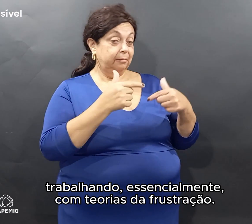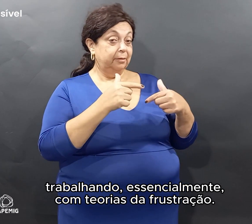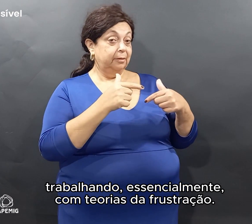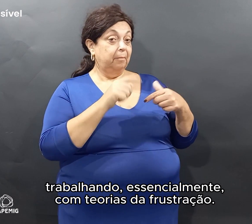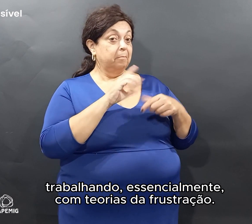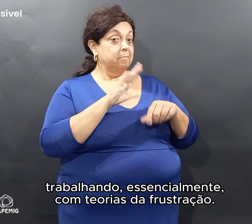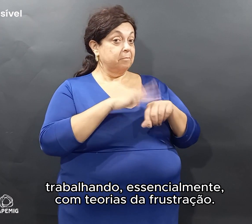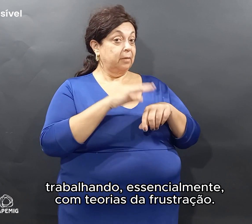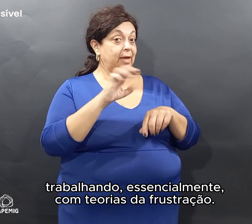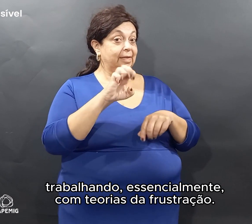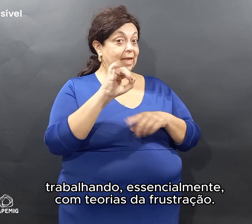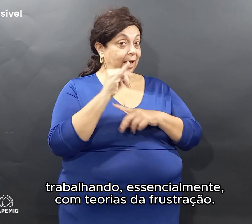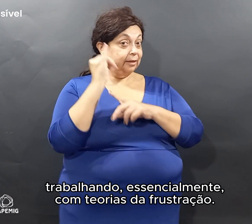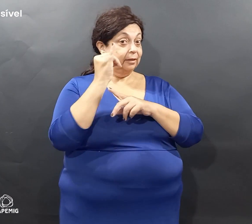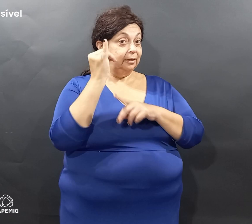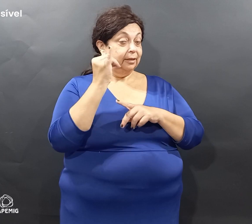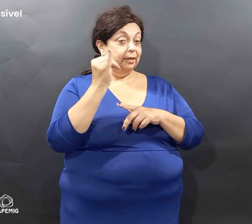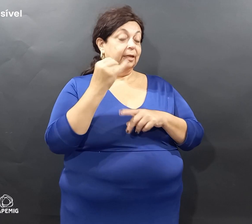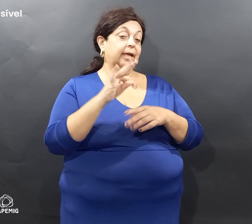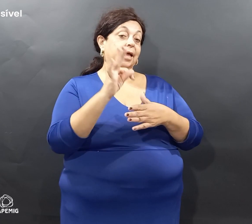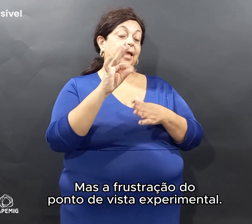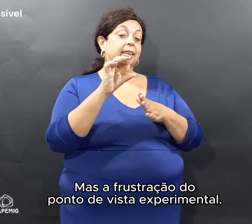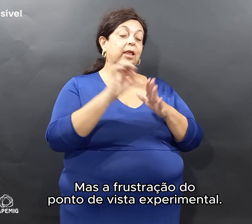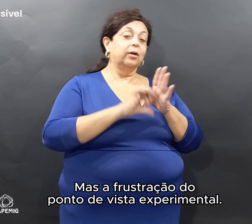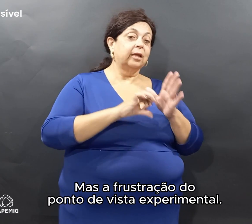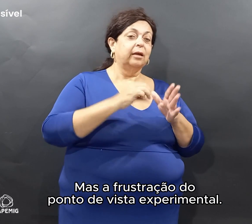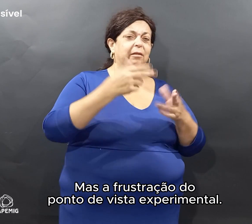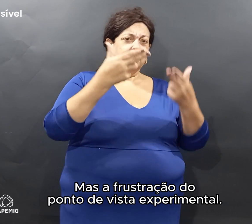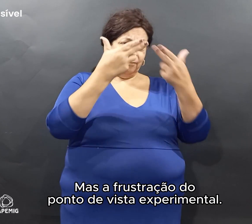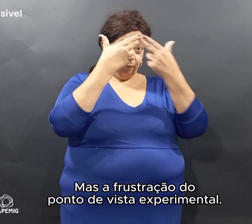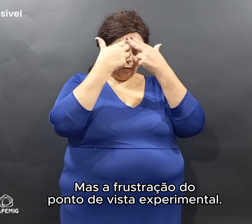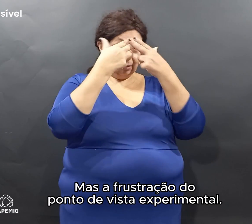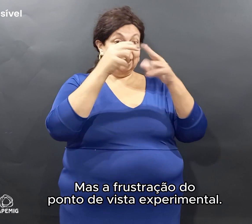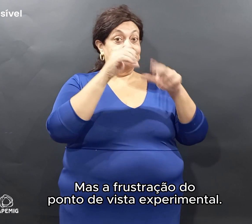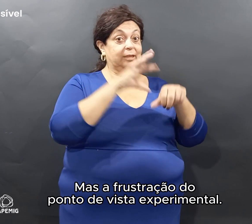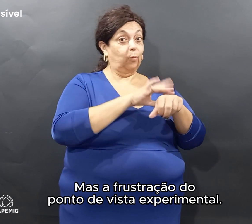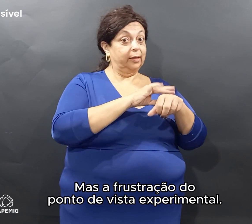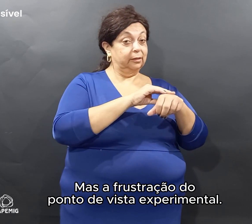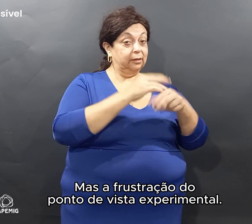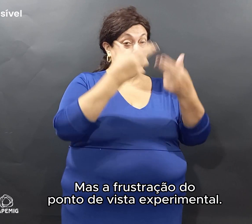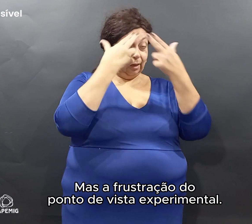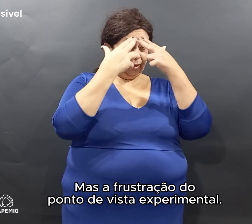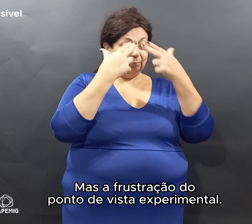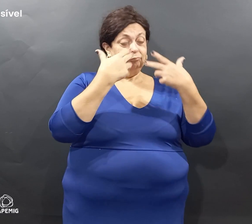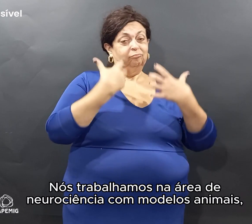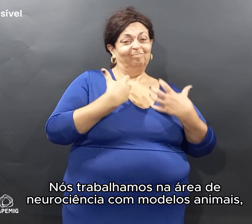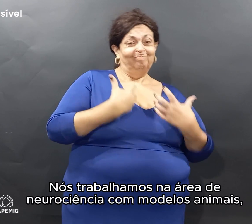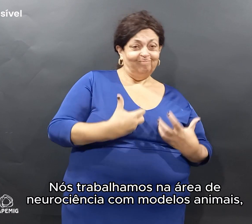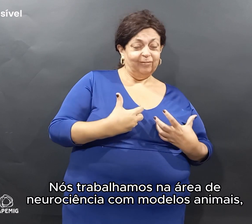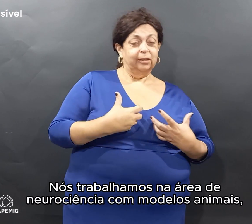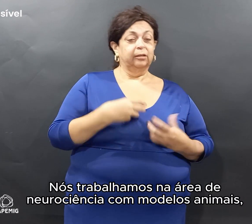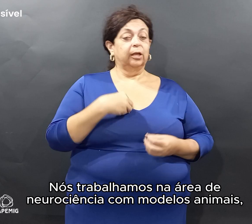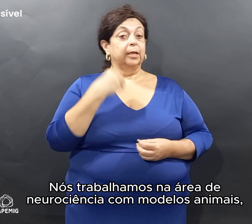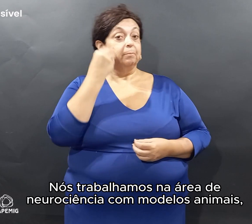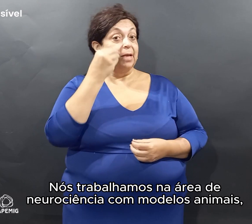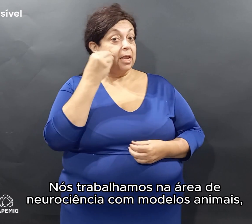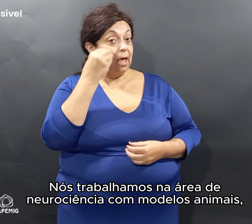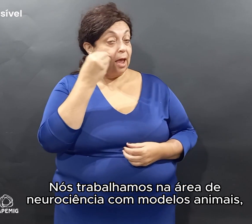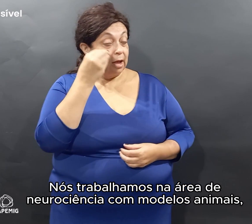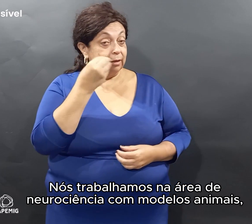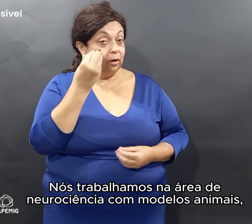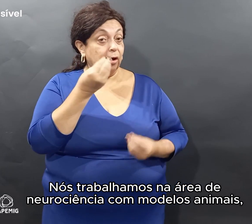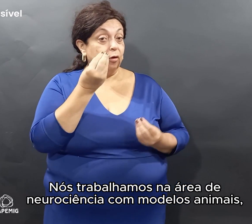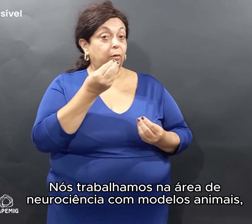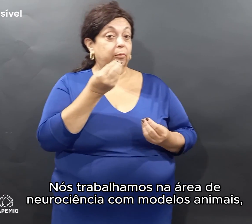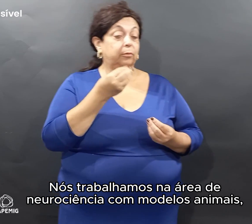essencialmente com teorias da frustração. Mas a frustração do ponto de vista experimental. Nós trabalhamos na